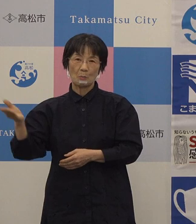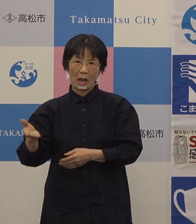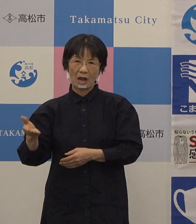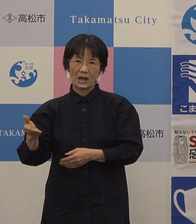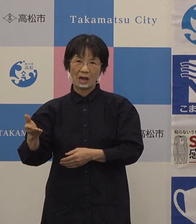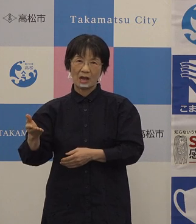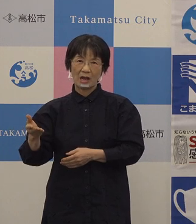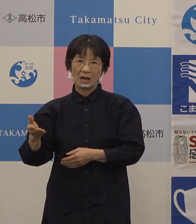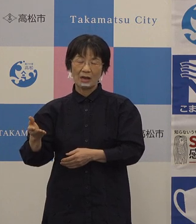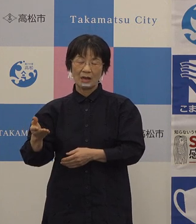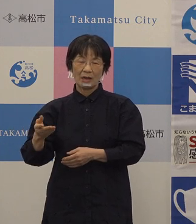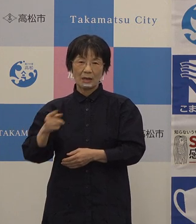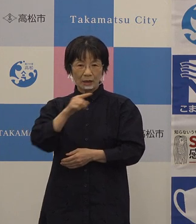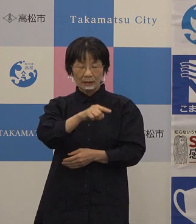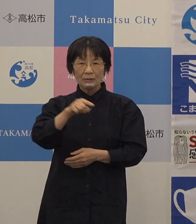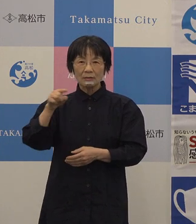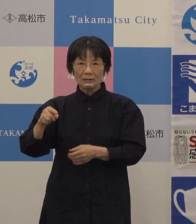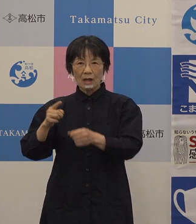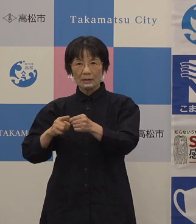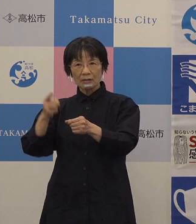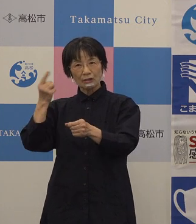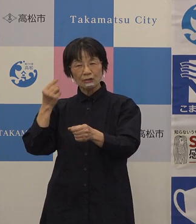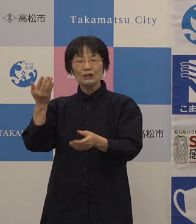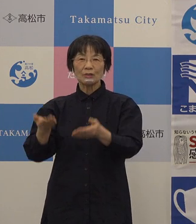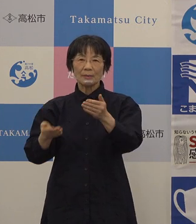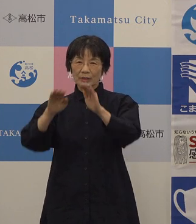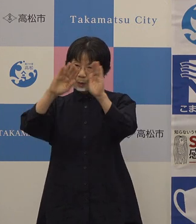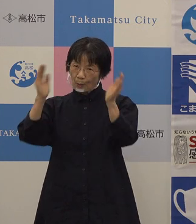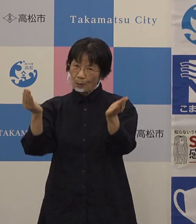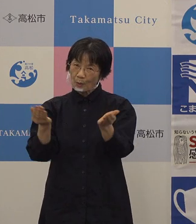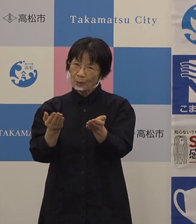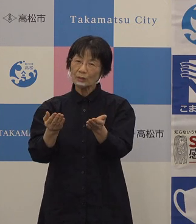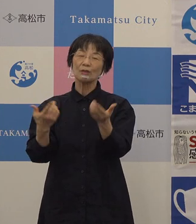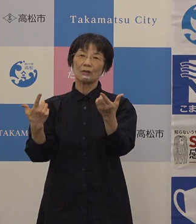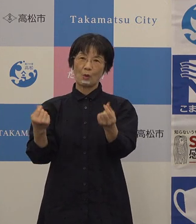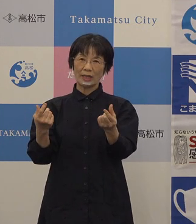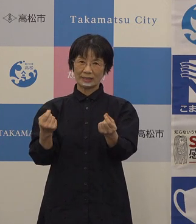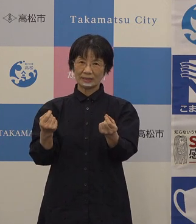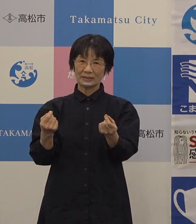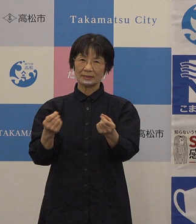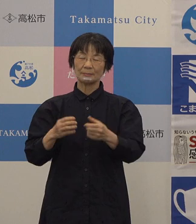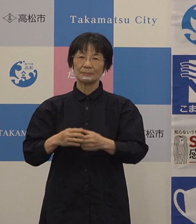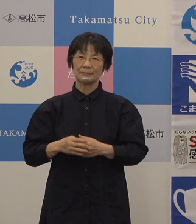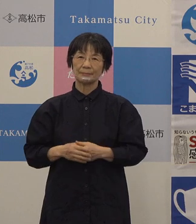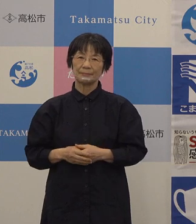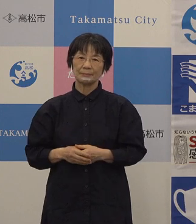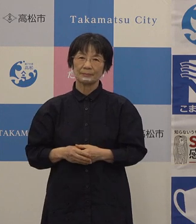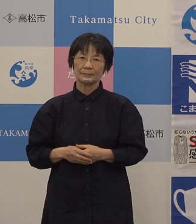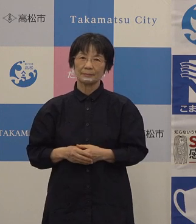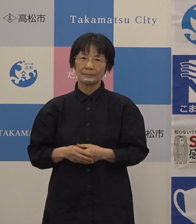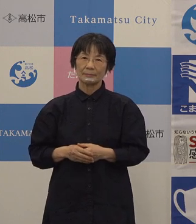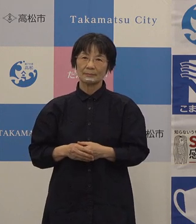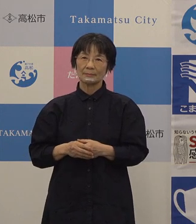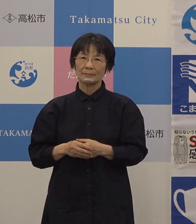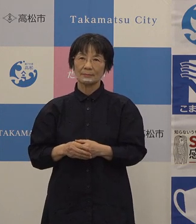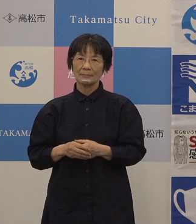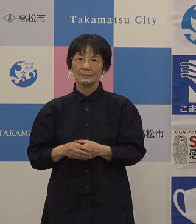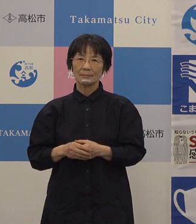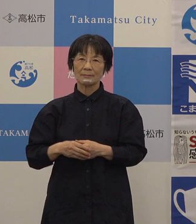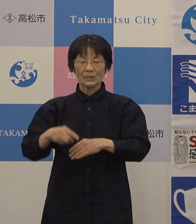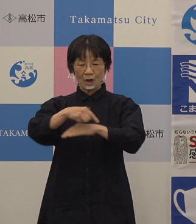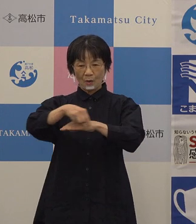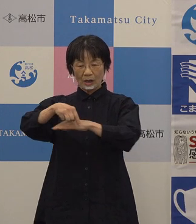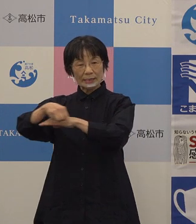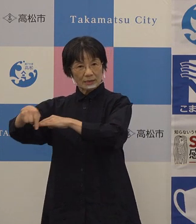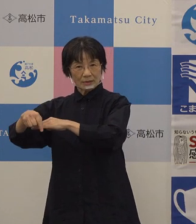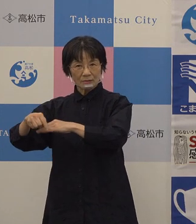、いずれも昨年と比べ大きな変化はなかったということでございます。また各施策の満足